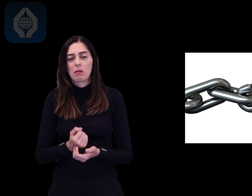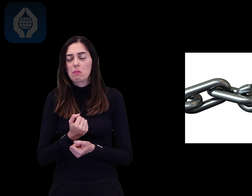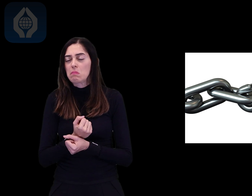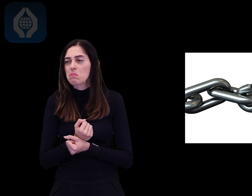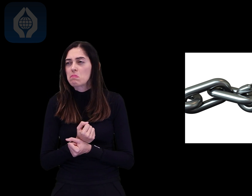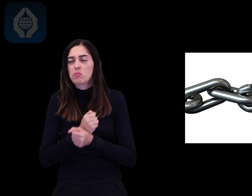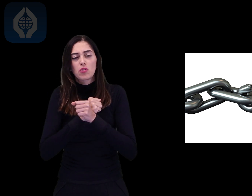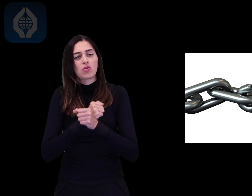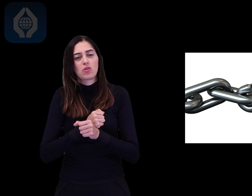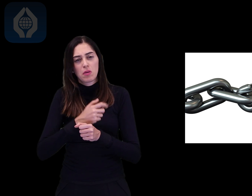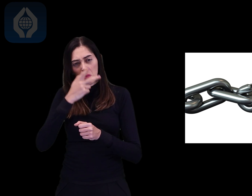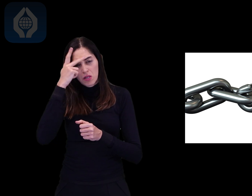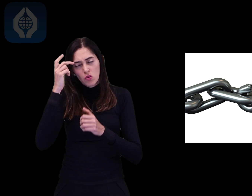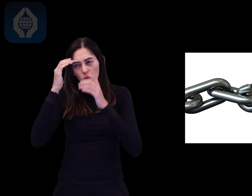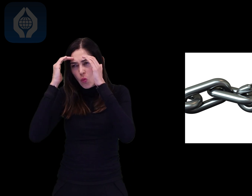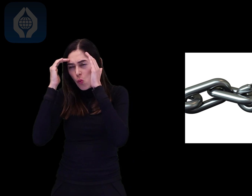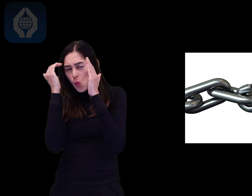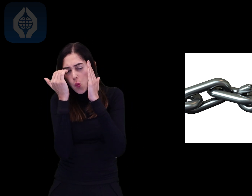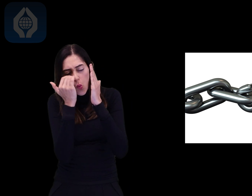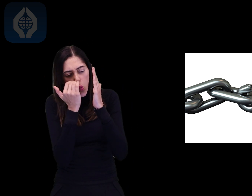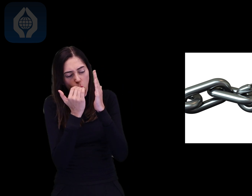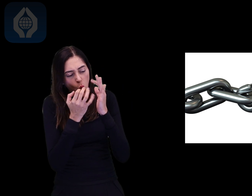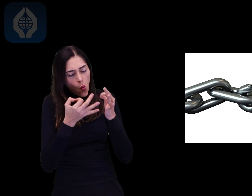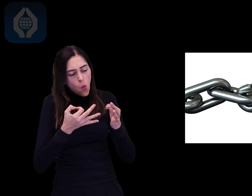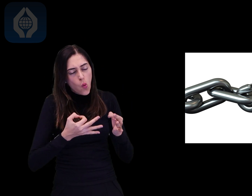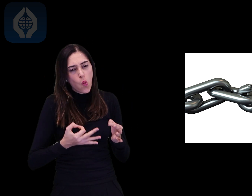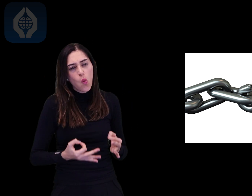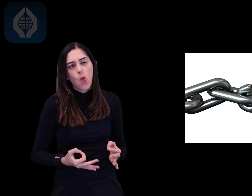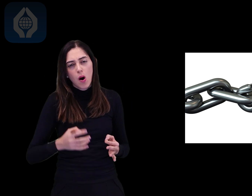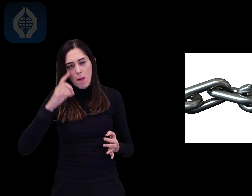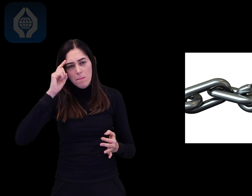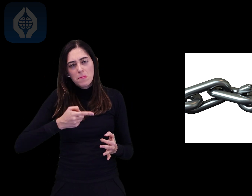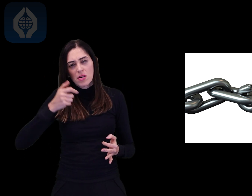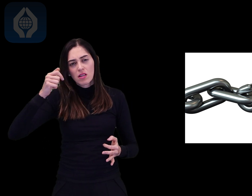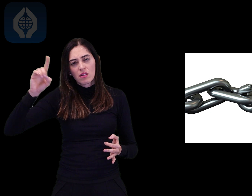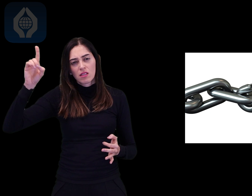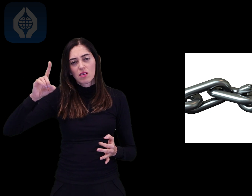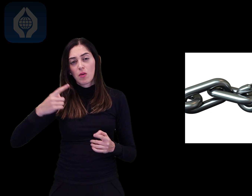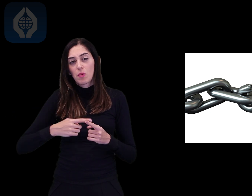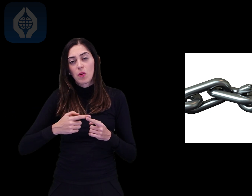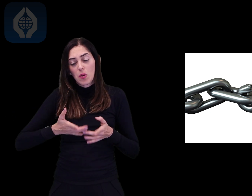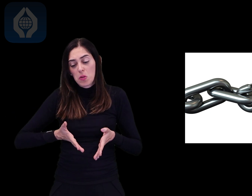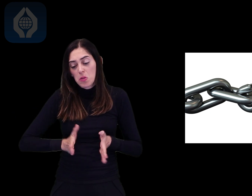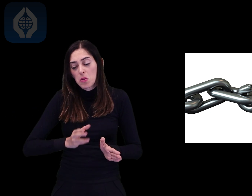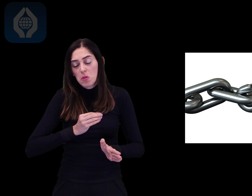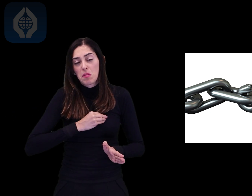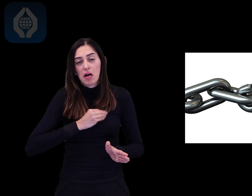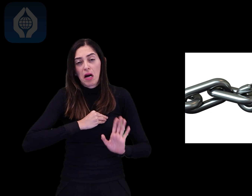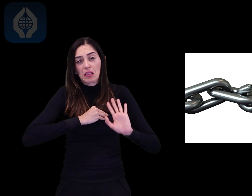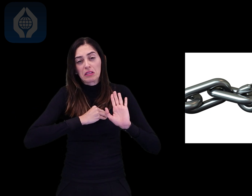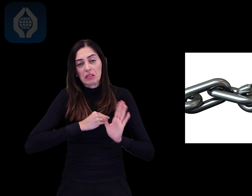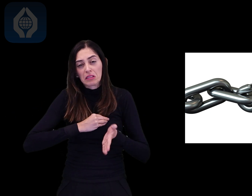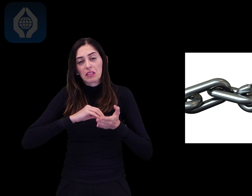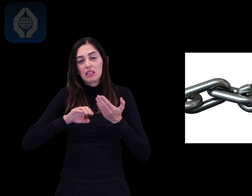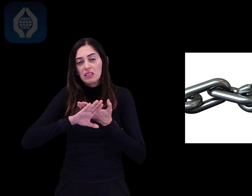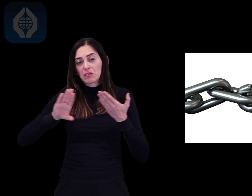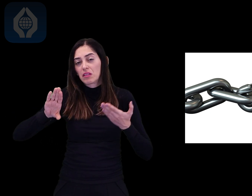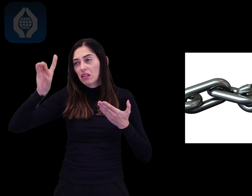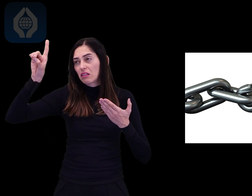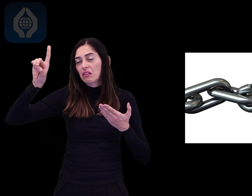castigo. É impossível alguém guardar com perfeição os mandamentos de Deus, porque todos nascemos